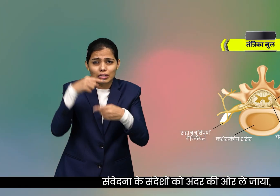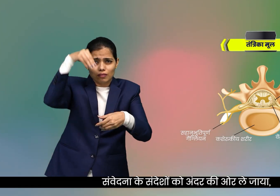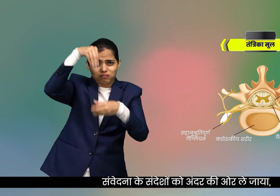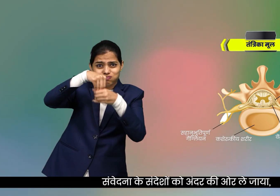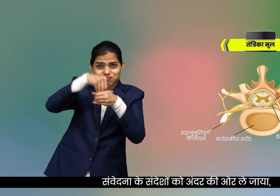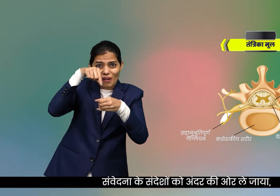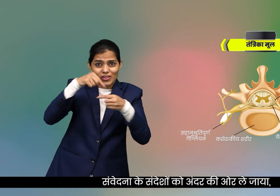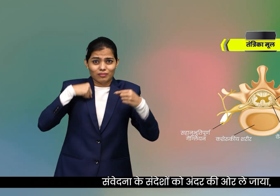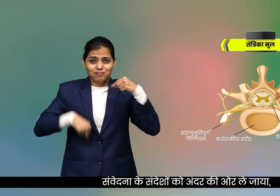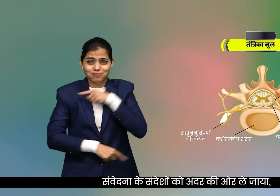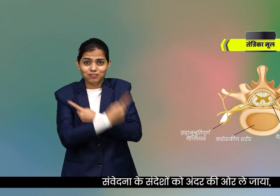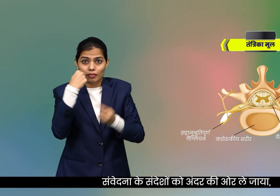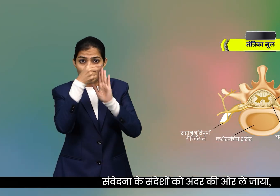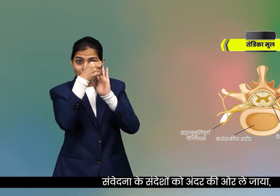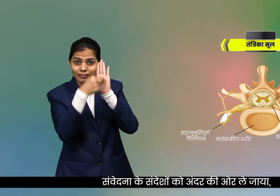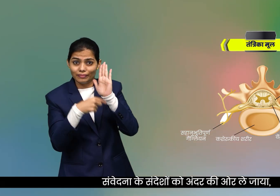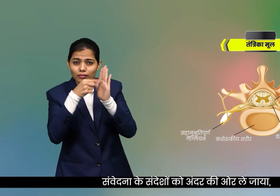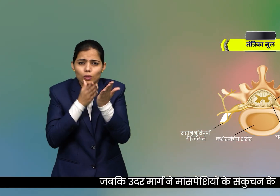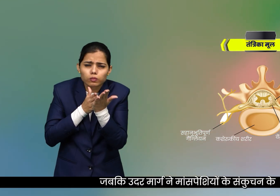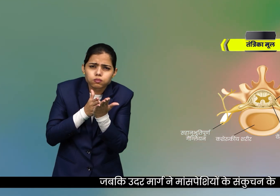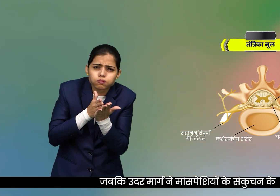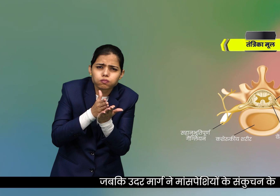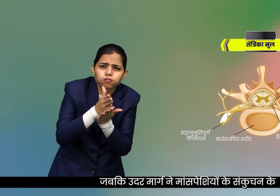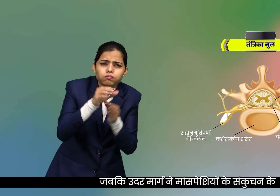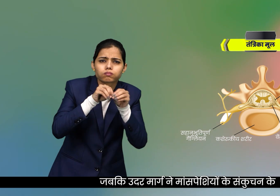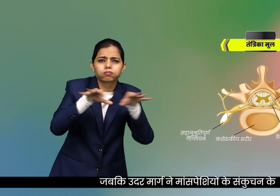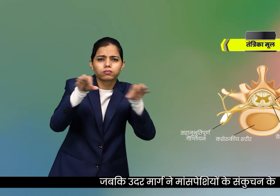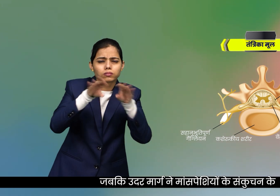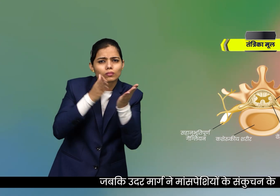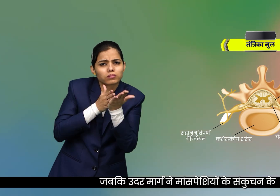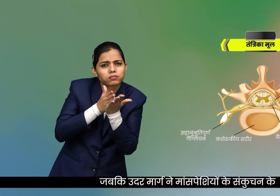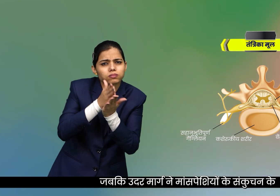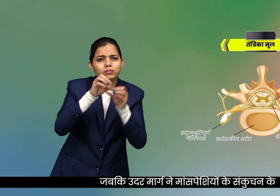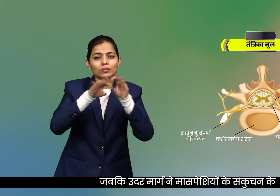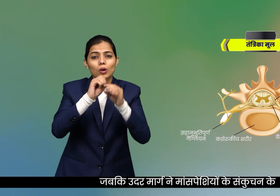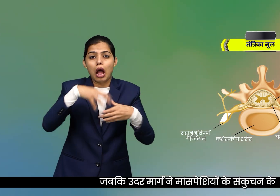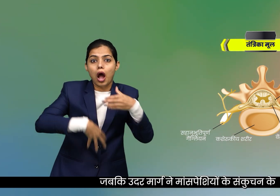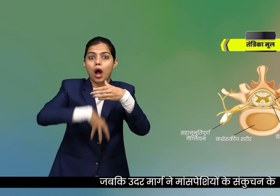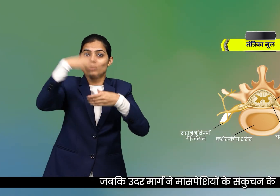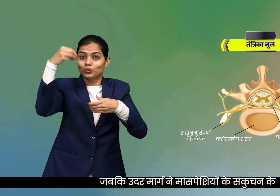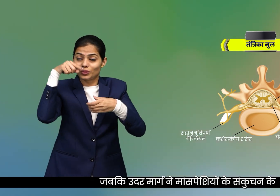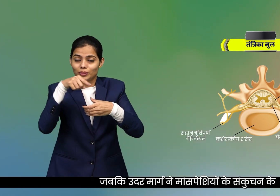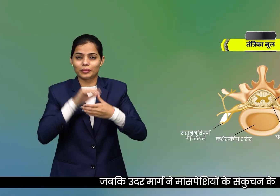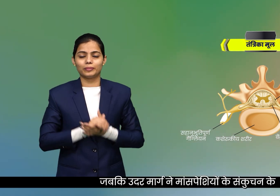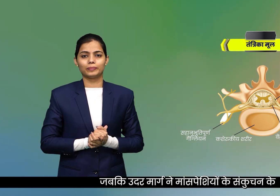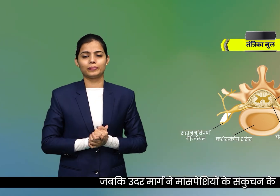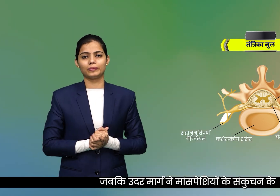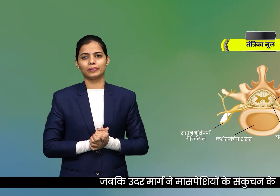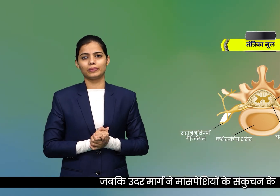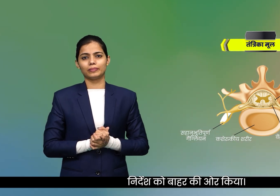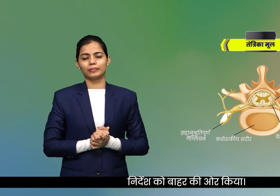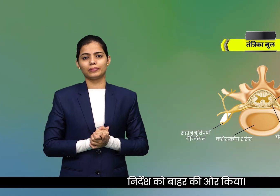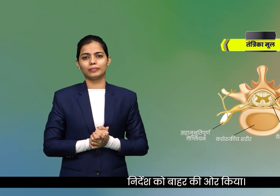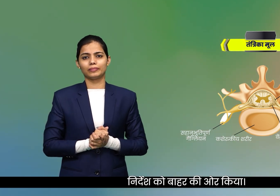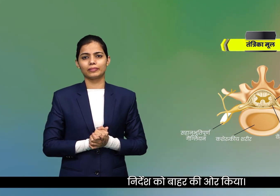संदेशों को अंदर की ओर ले जाए जबकि उदर मार्ग ने मांसपेशियों के संकुचन